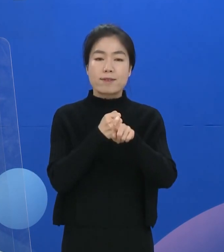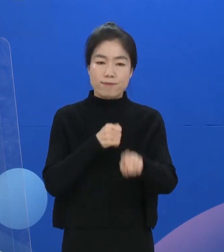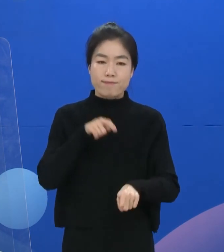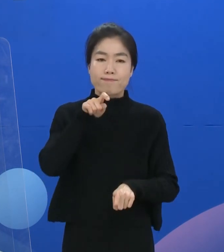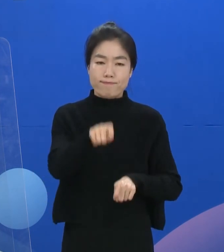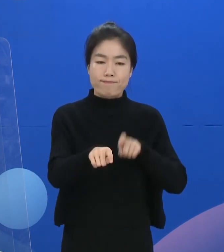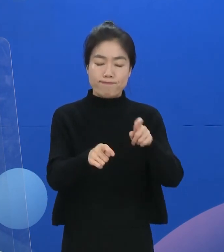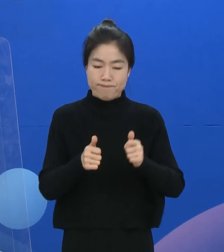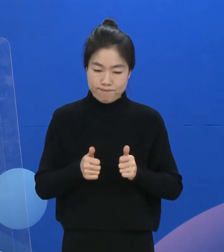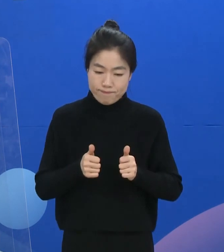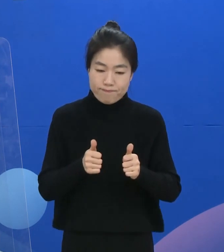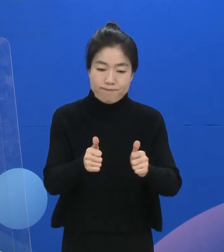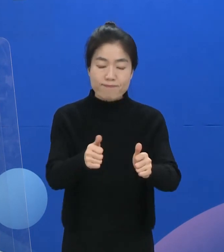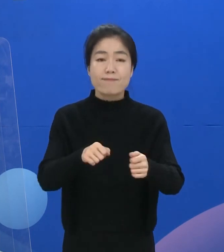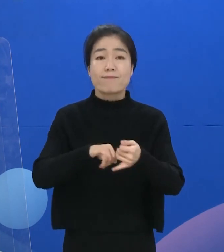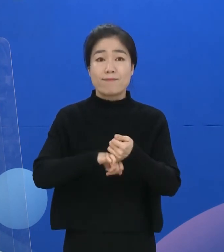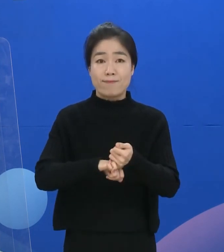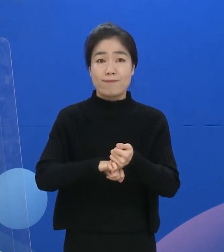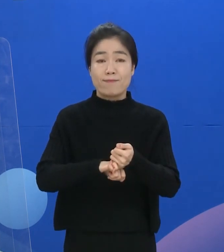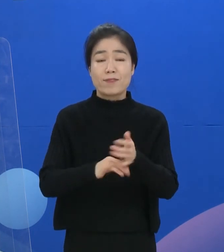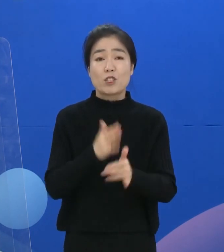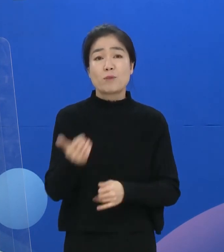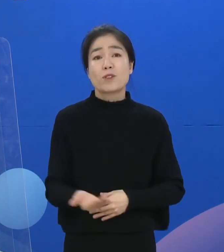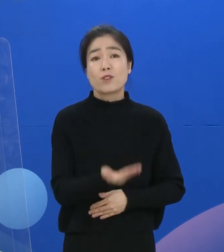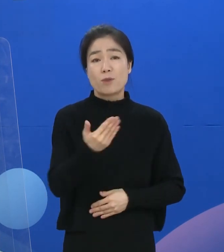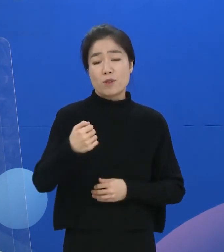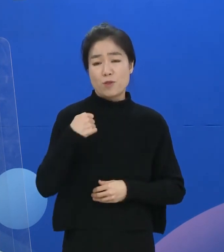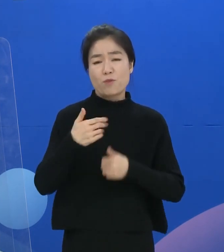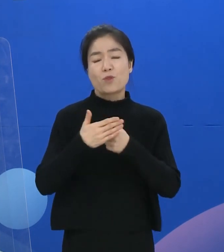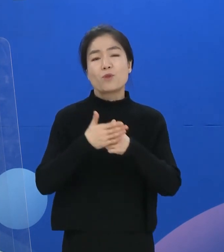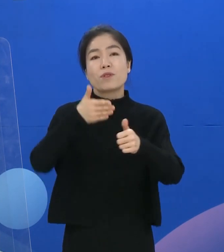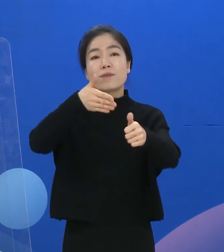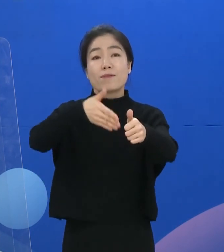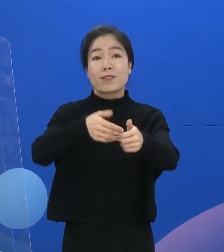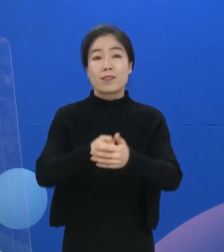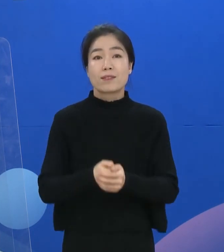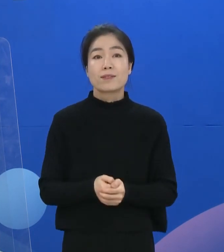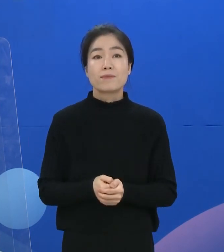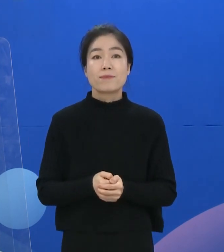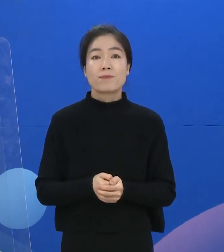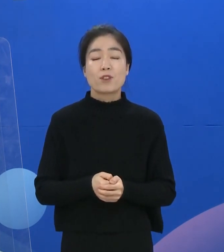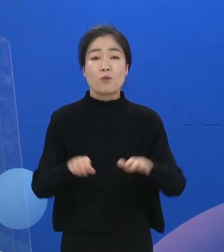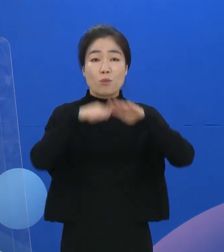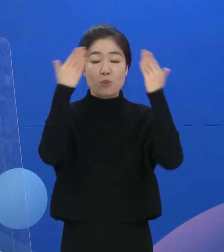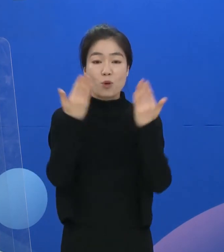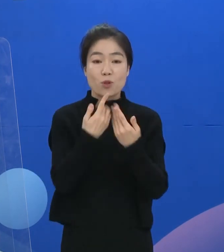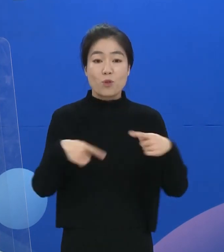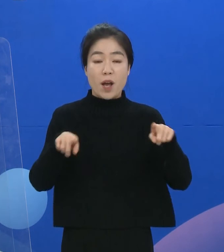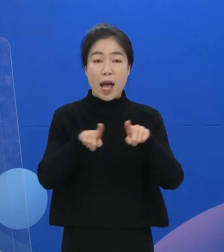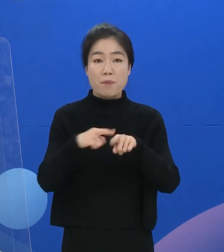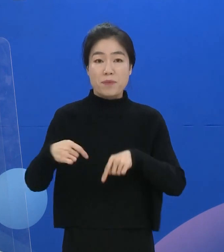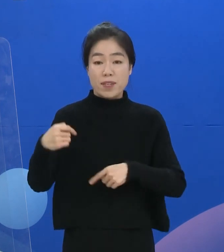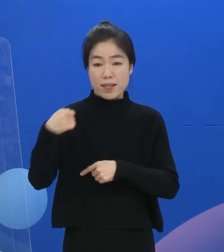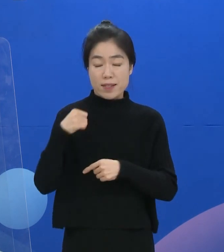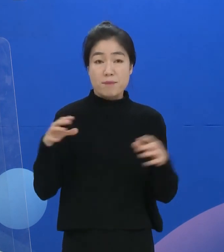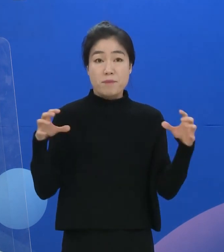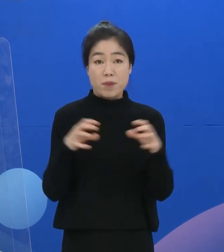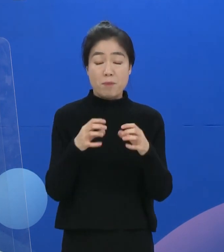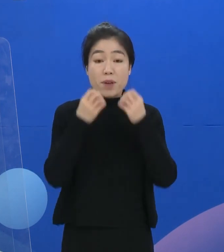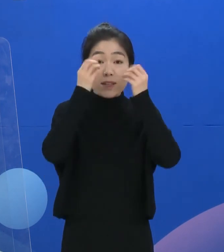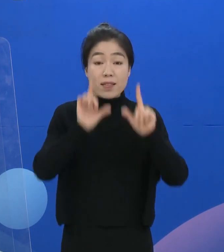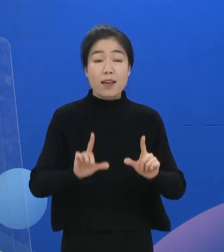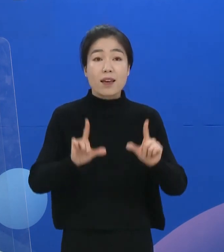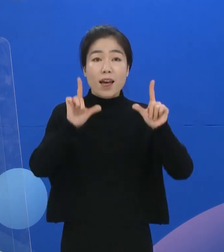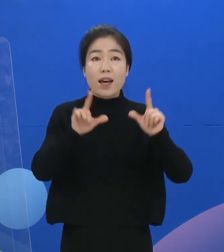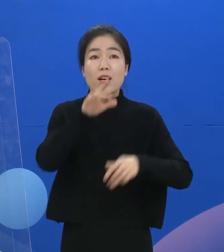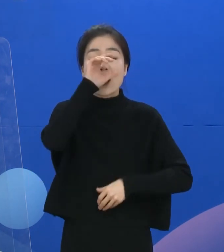저는 앞으로도 역사와 광주 발전만 보고 뚜벅뚜벅 나아가겠습니다 시민 여러분이